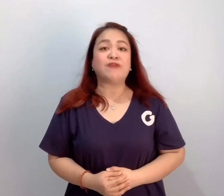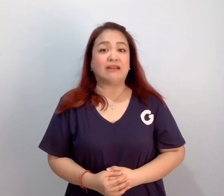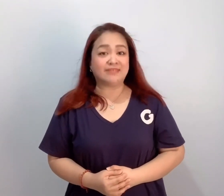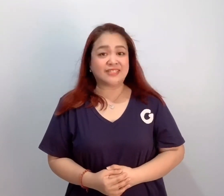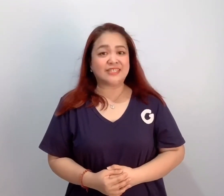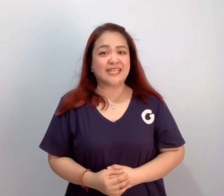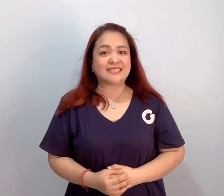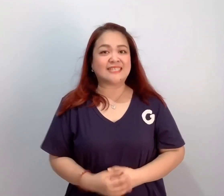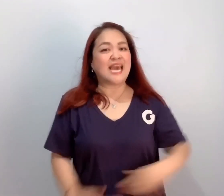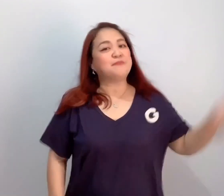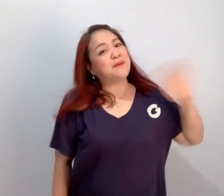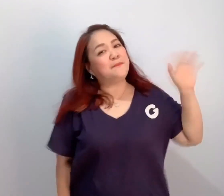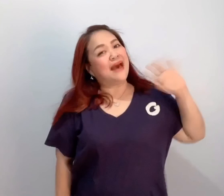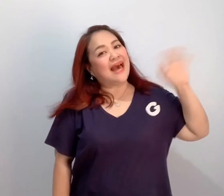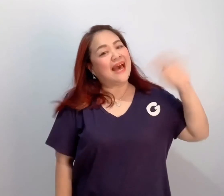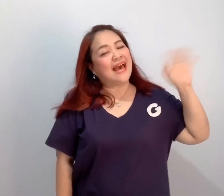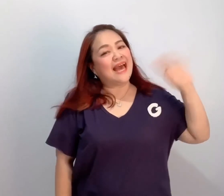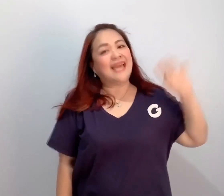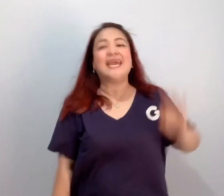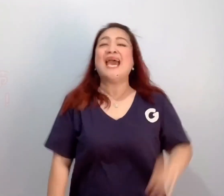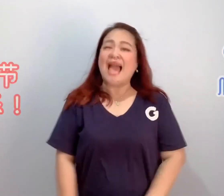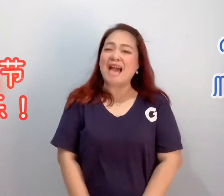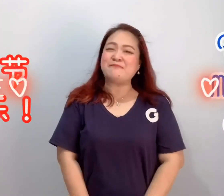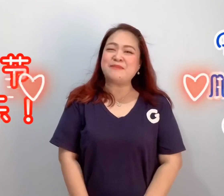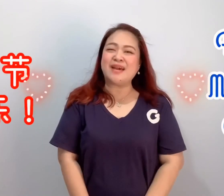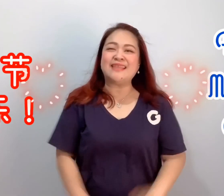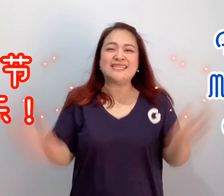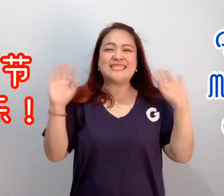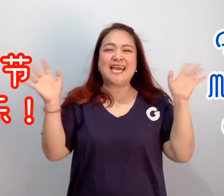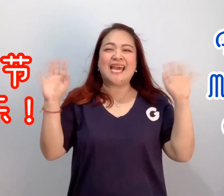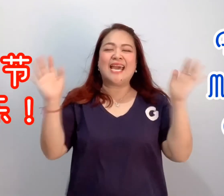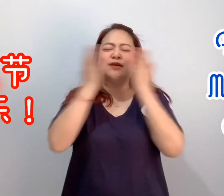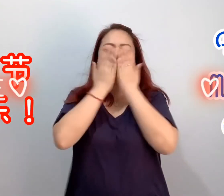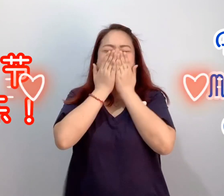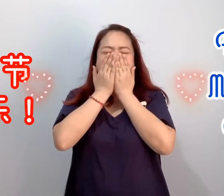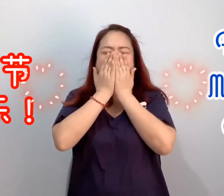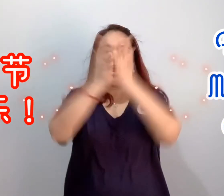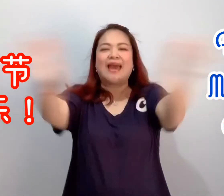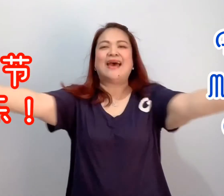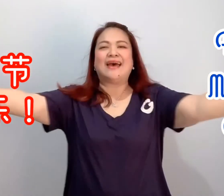see you next time. Bye. Happy Mother's Day. 嘛。